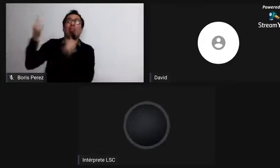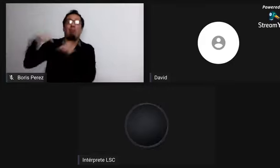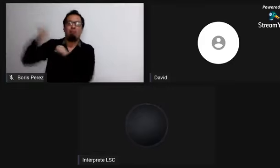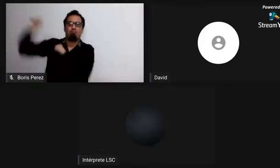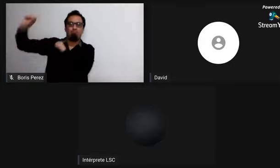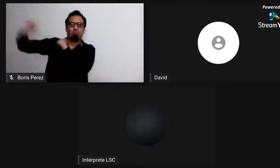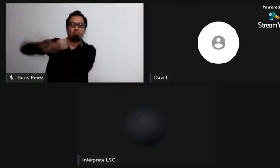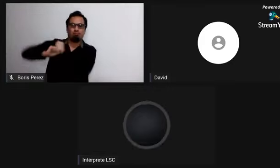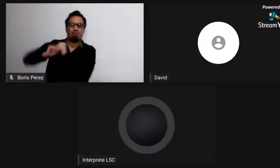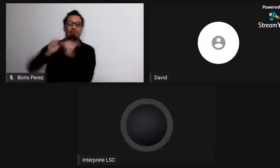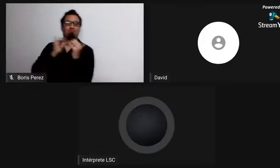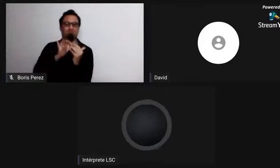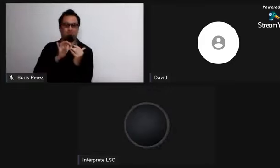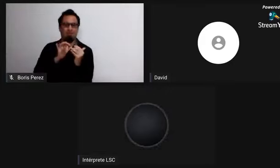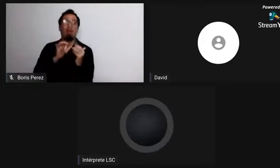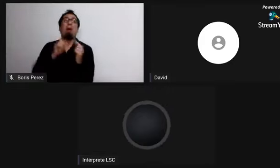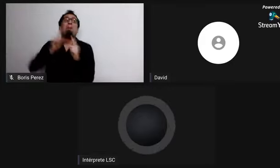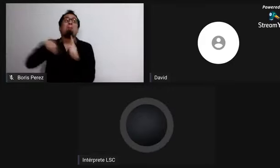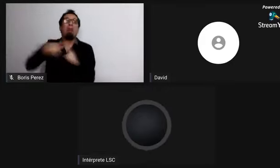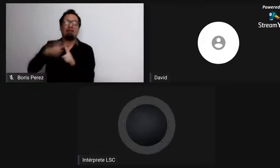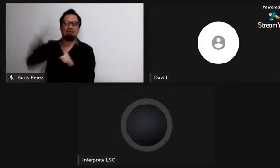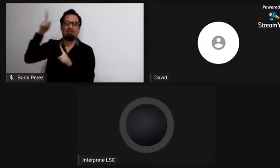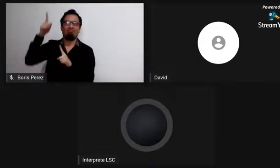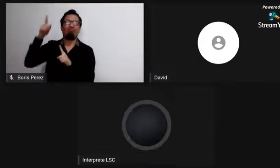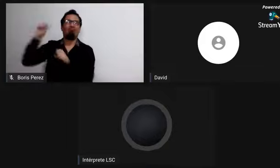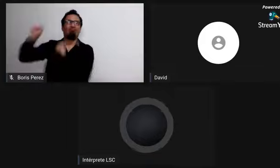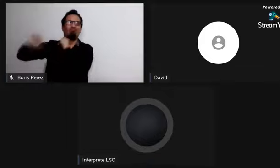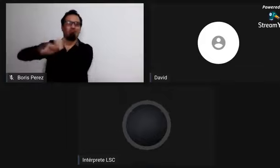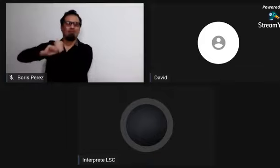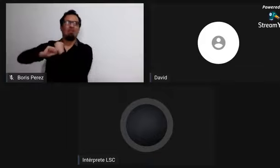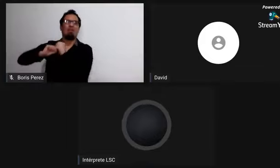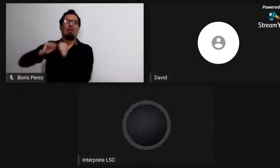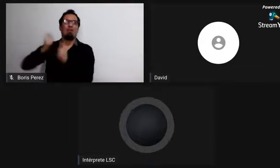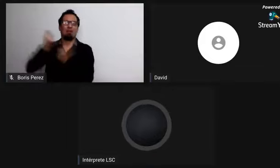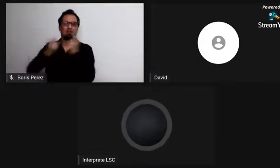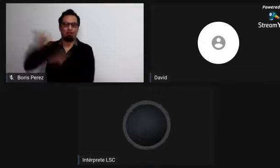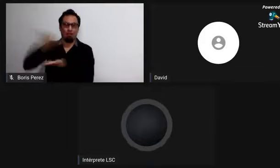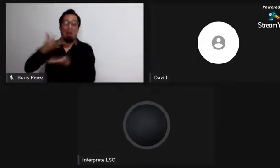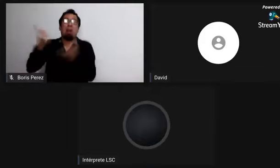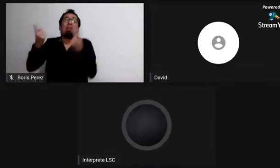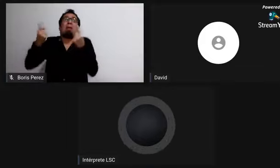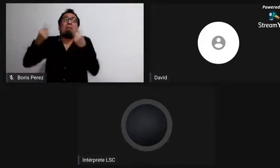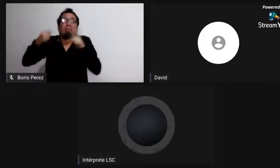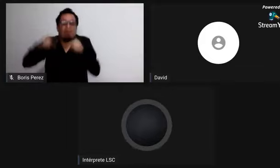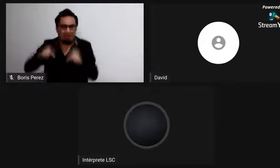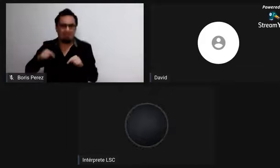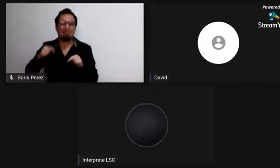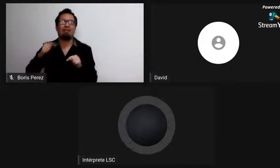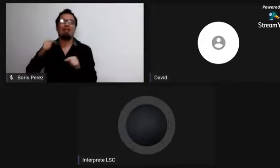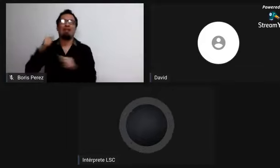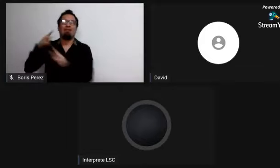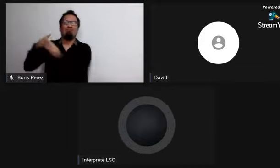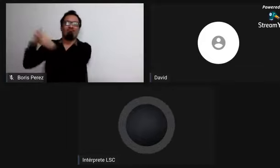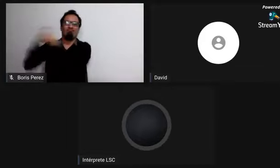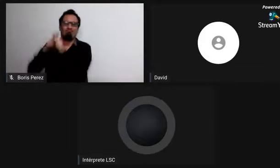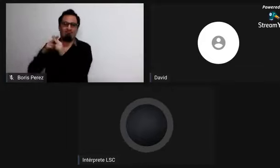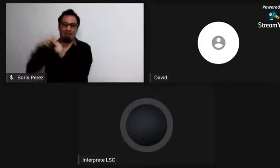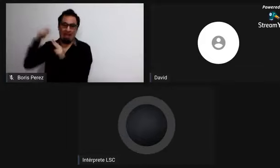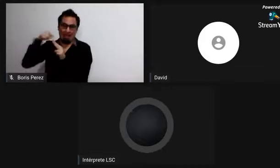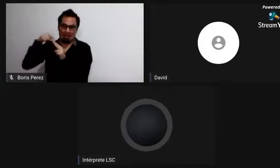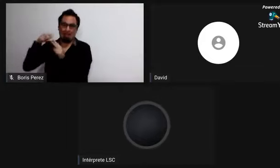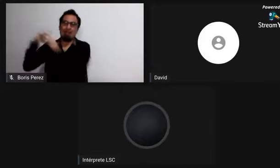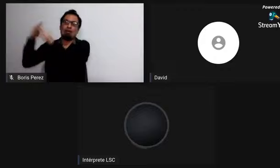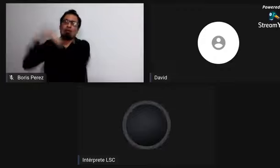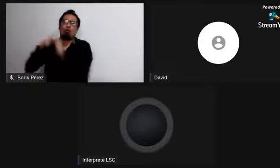Santander. ¿Por qué? Porque pues en ese momento estaban interesados también en apoyar la